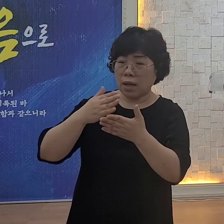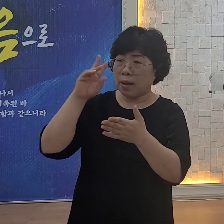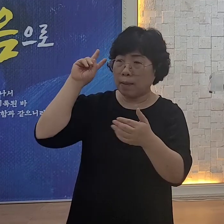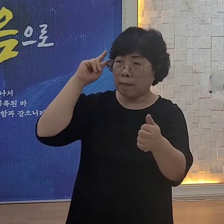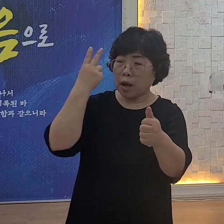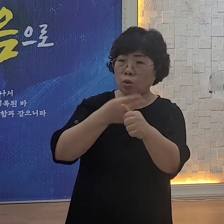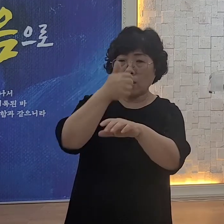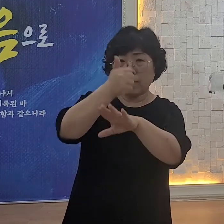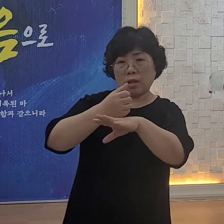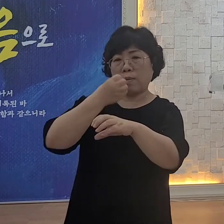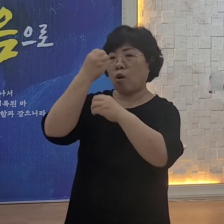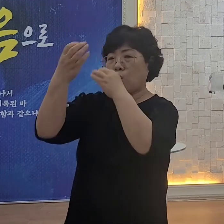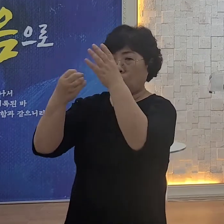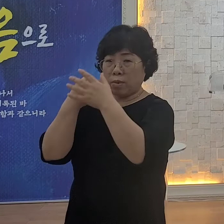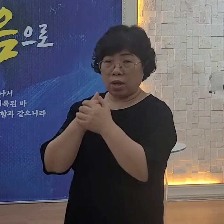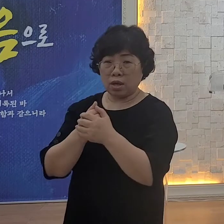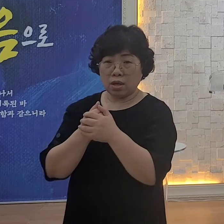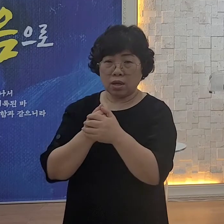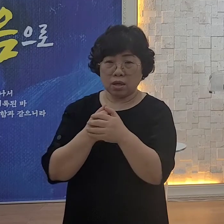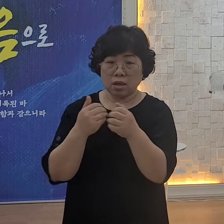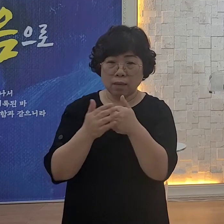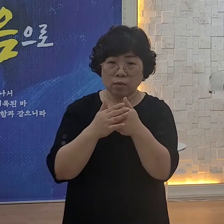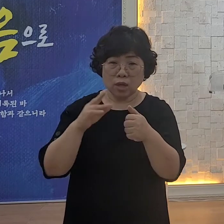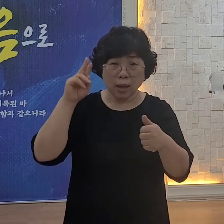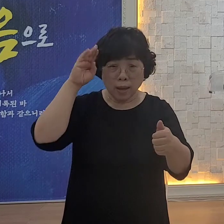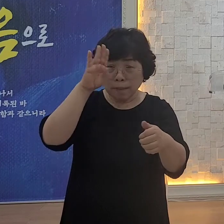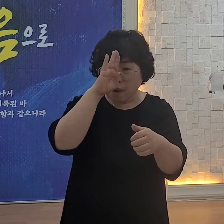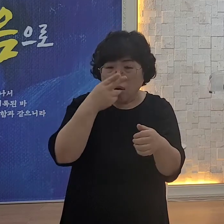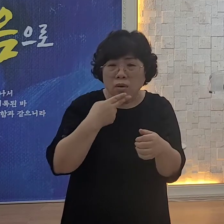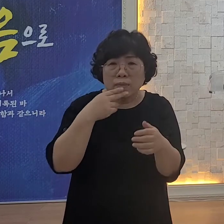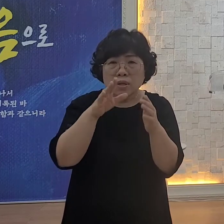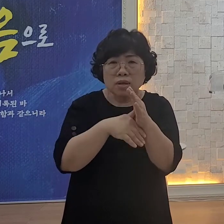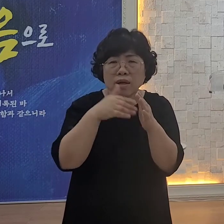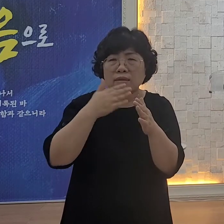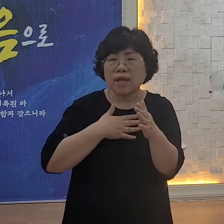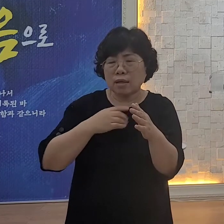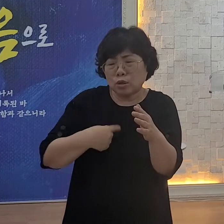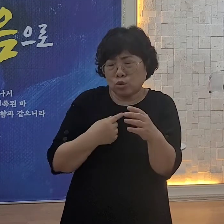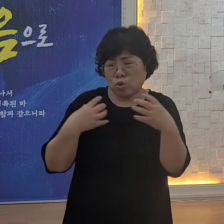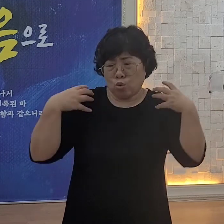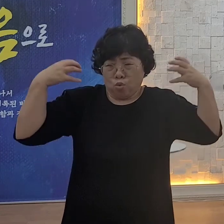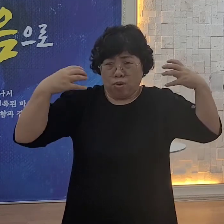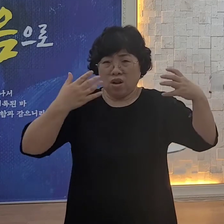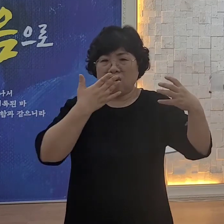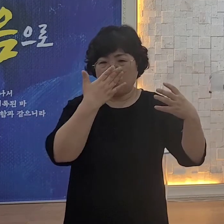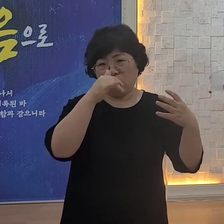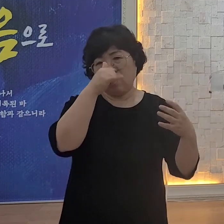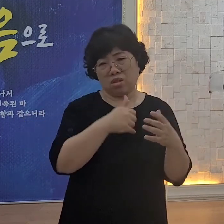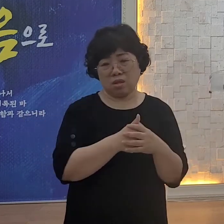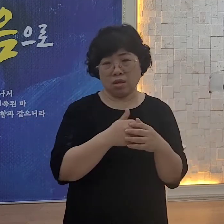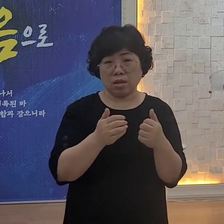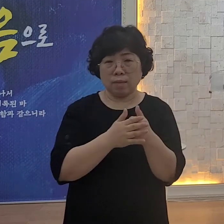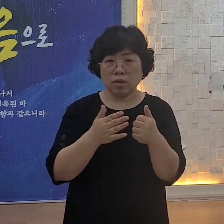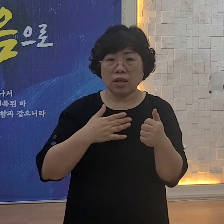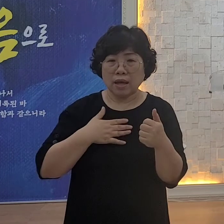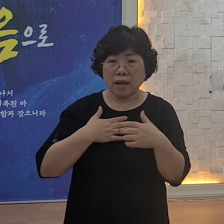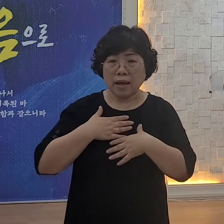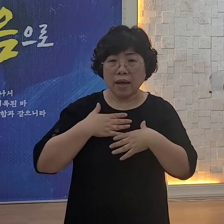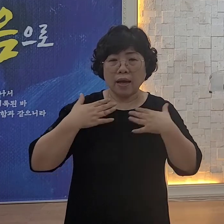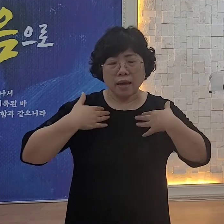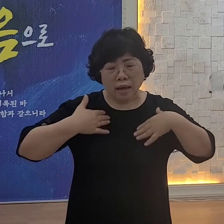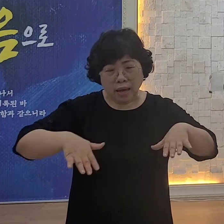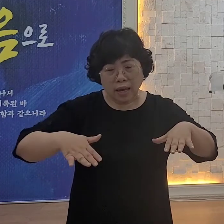남겨주셨다라고 말씀합니다. 그리고요, 바로 약함이 바로 그리스도를